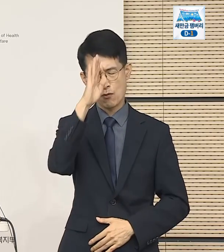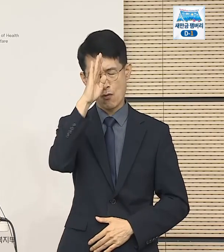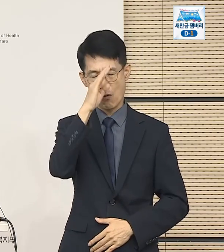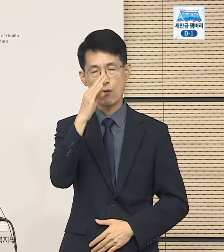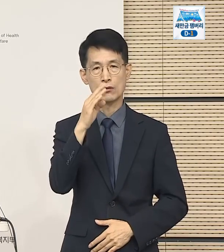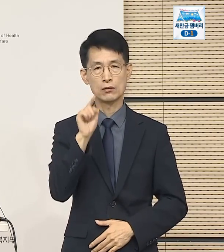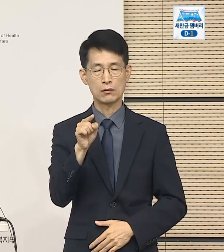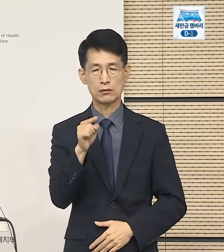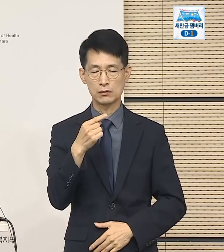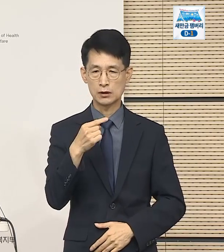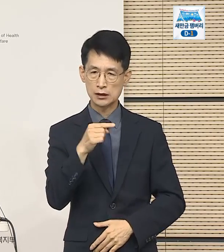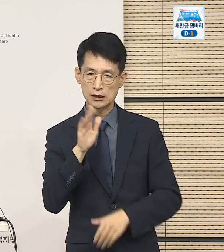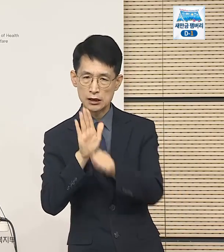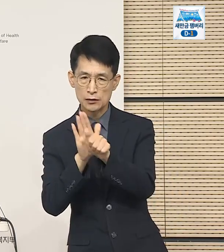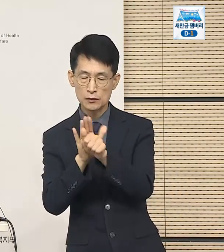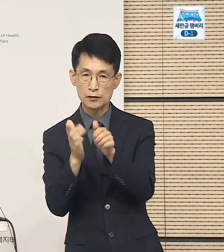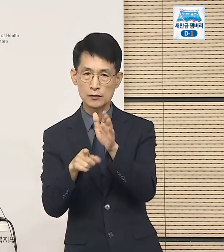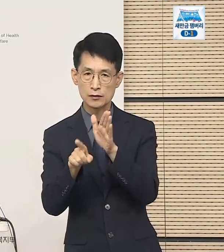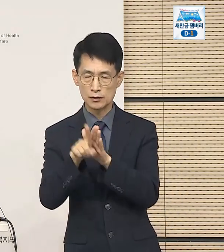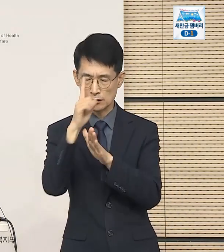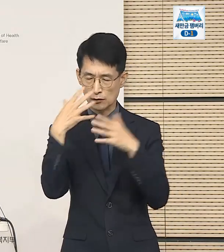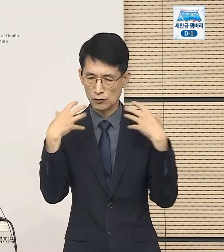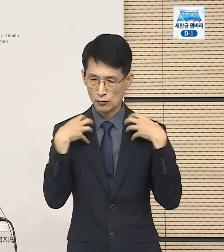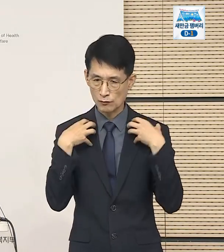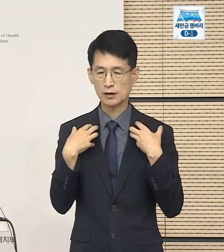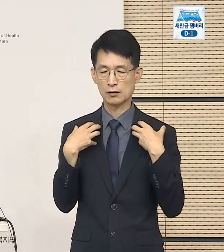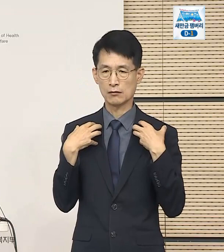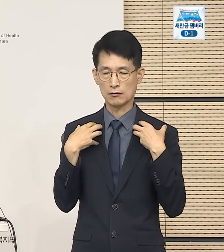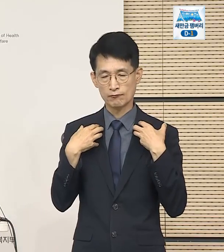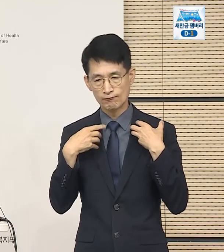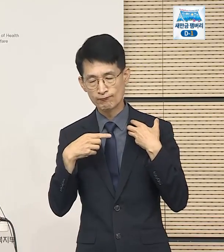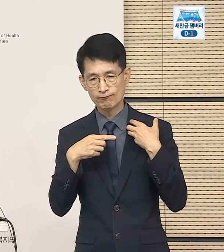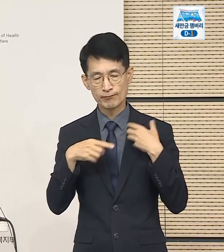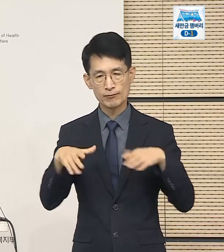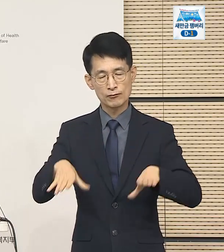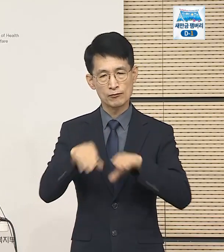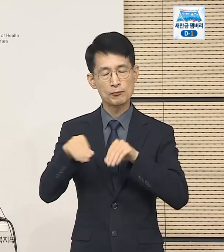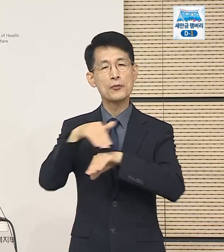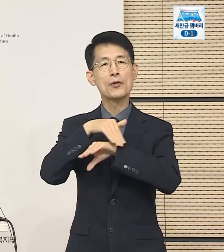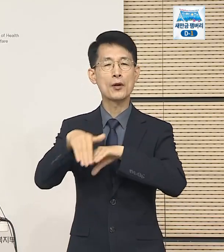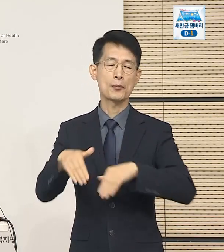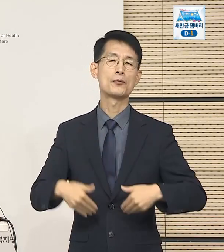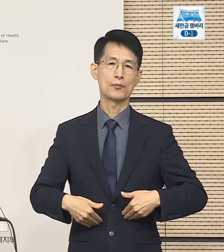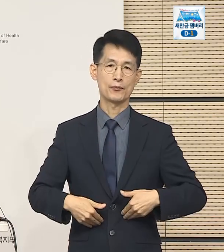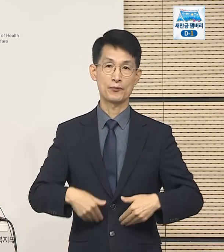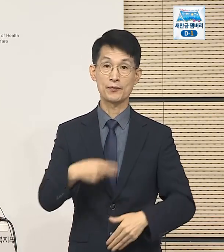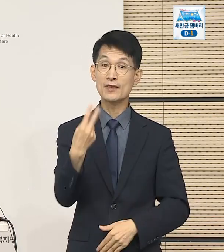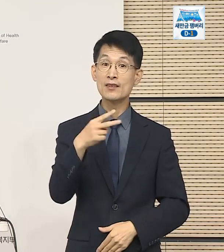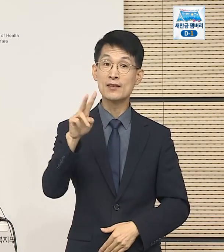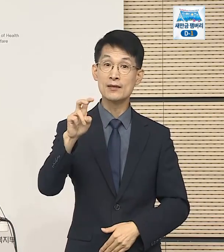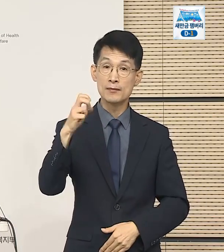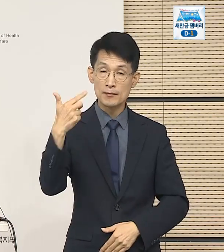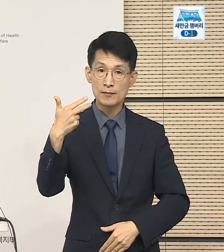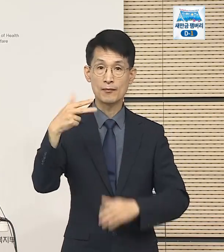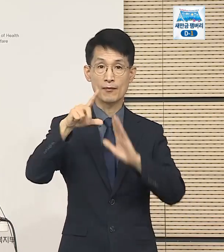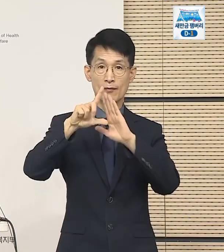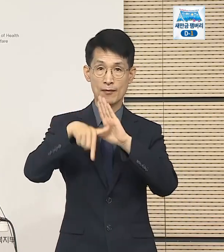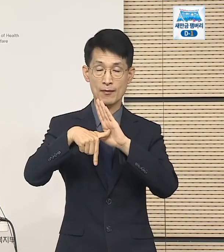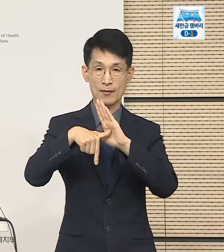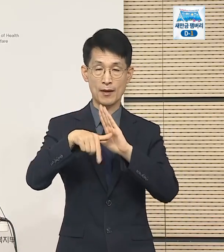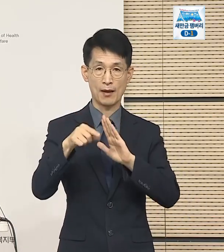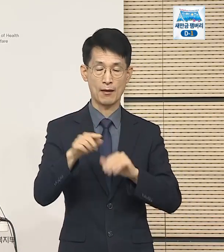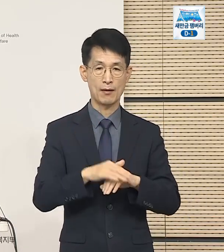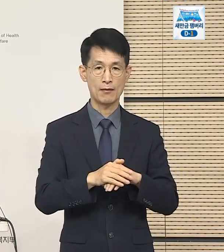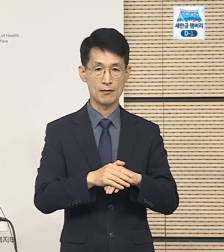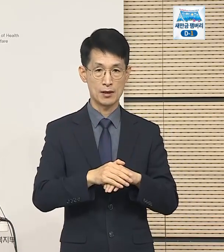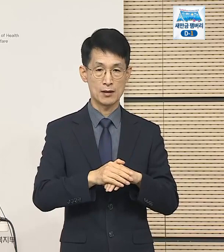정책적 지원이 매우 필요한 시기입니다 종합계획은 2017년에 재정 시행된